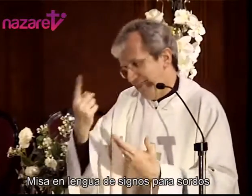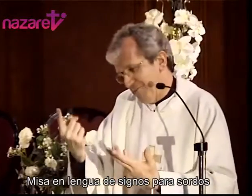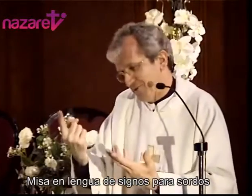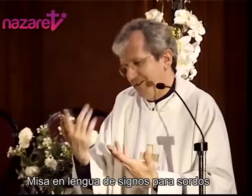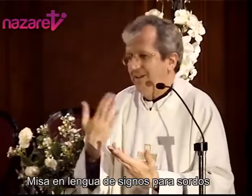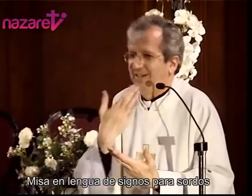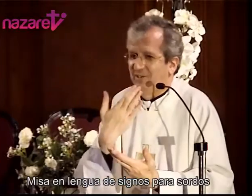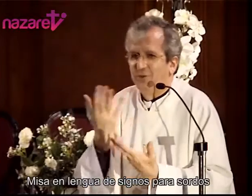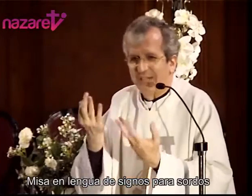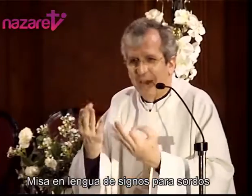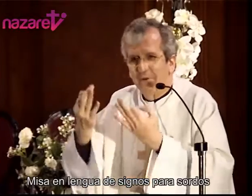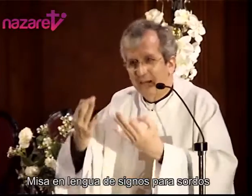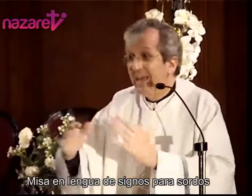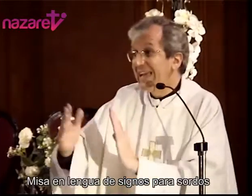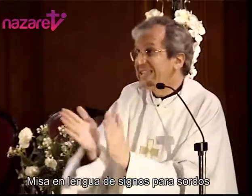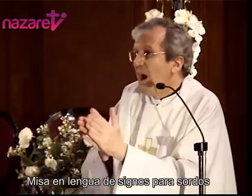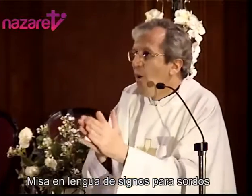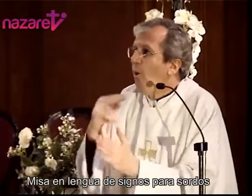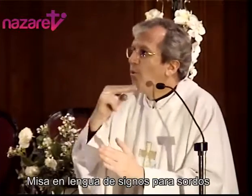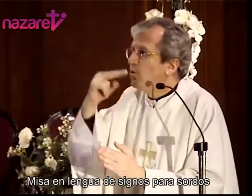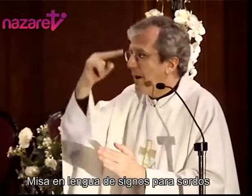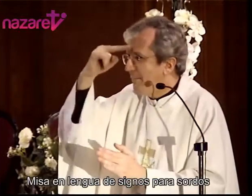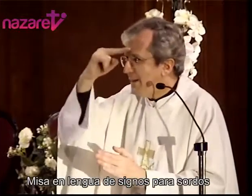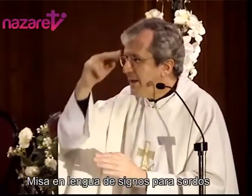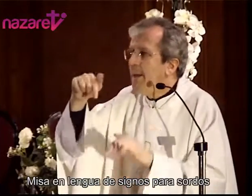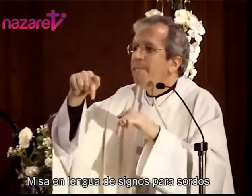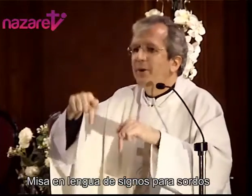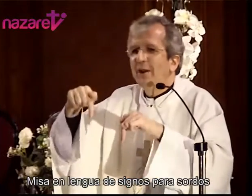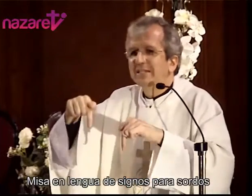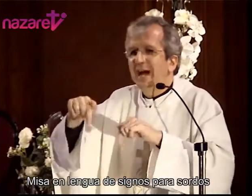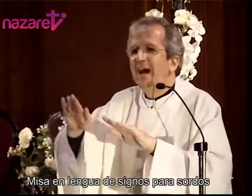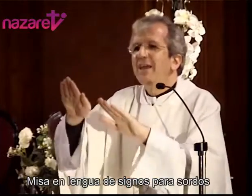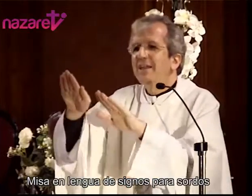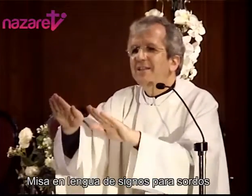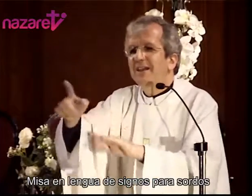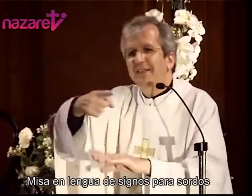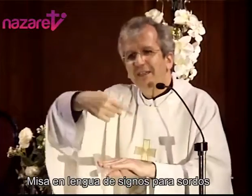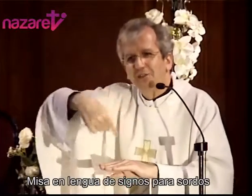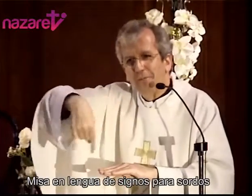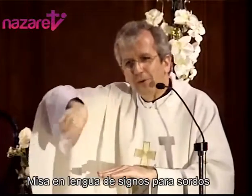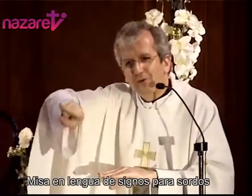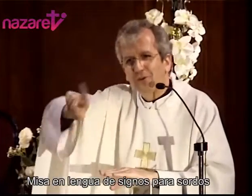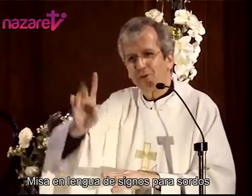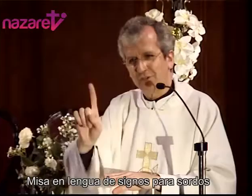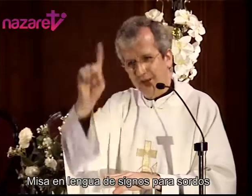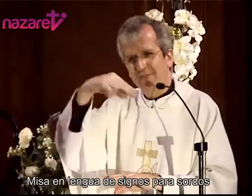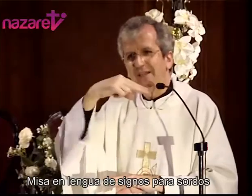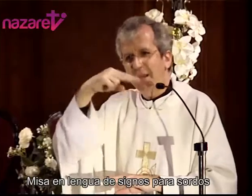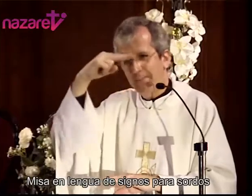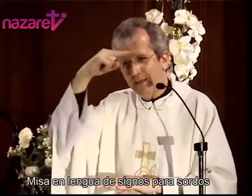decimos, que es como este ejemplo, es decir, está junto al Padre, pero Él está intercediendo por nosotros desde el Padre